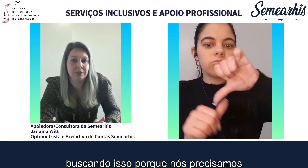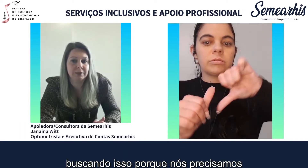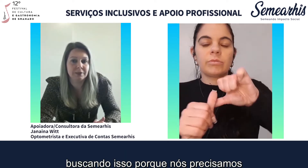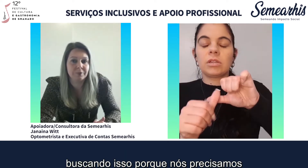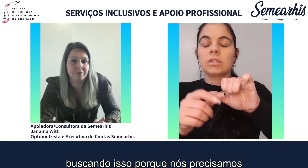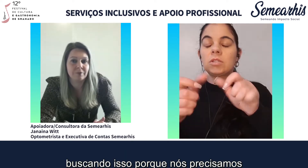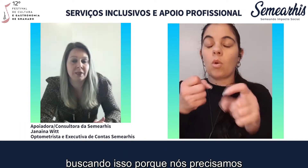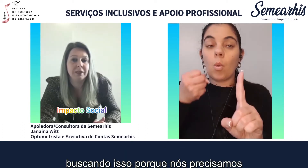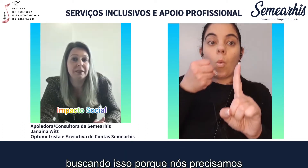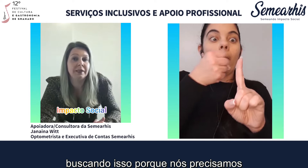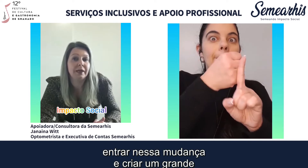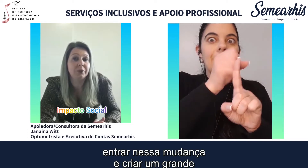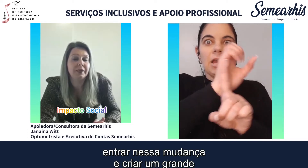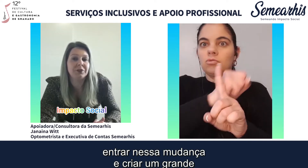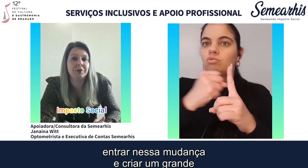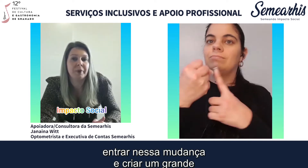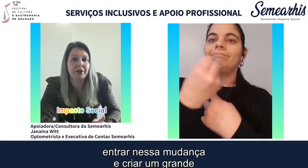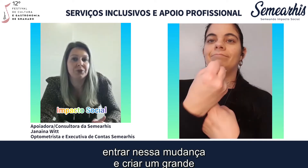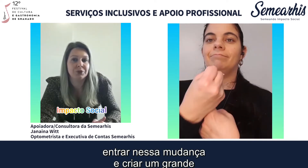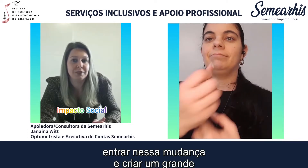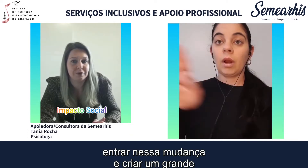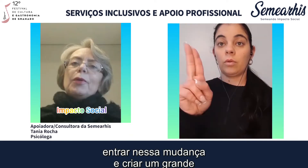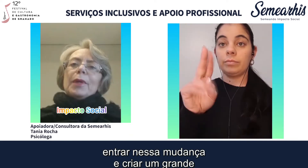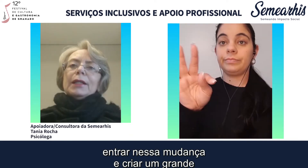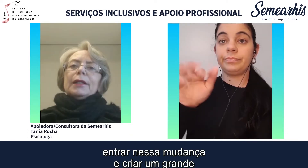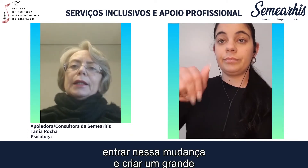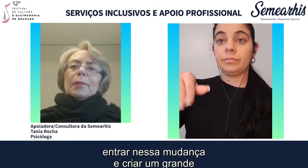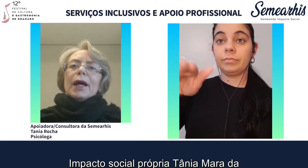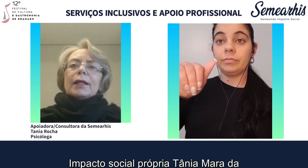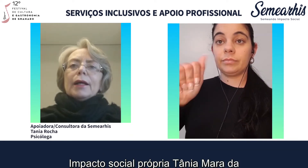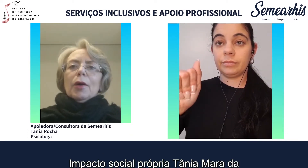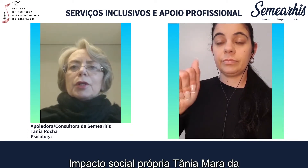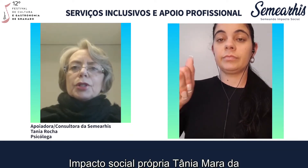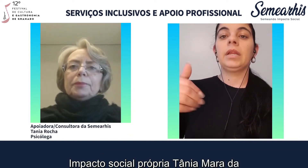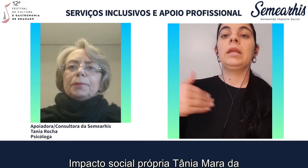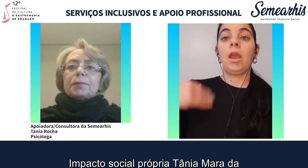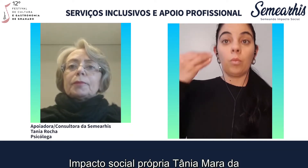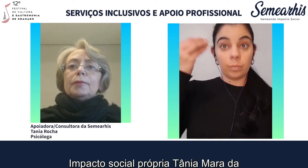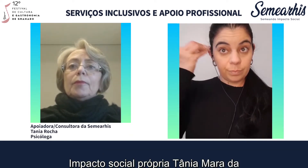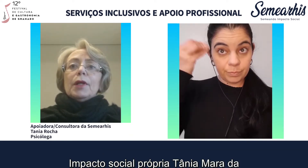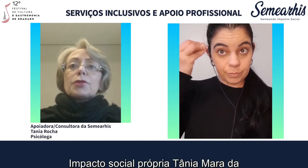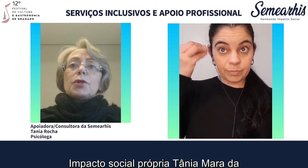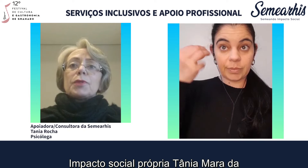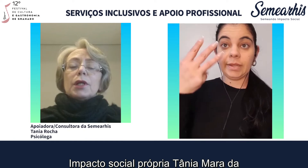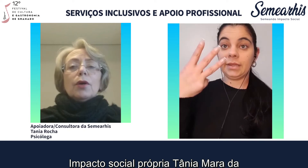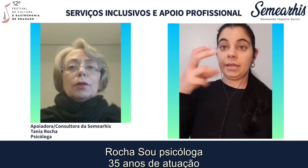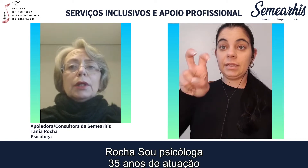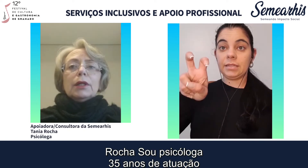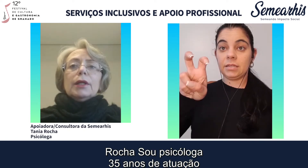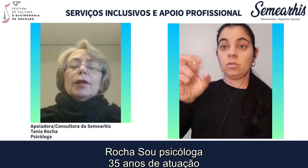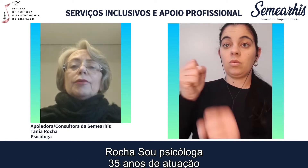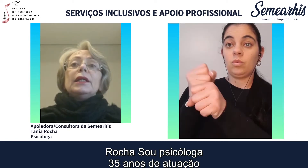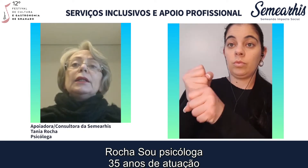nessa mudança e criar um grande impacto social. Meu nome é Tânia Mara da Rocha, sou